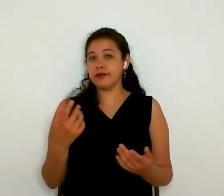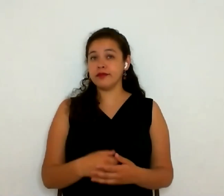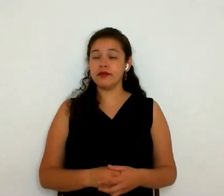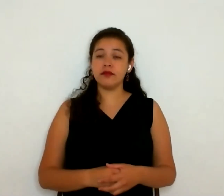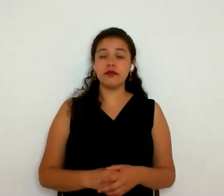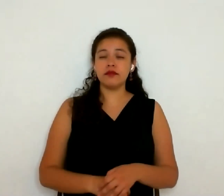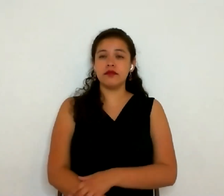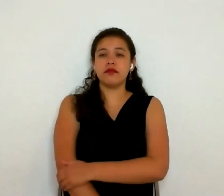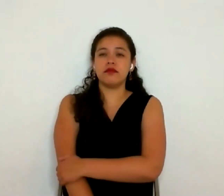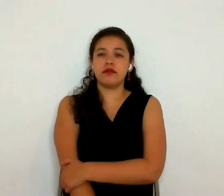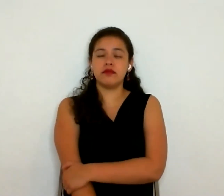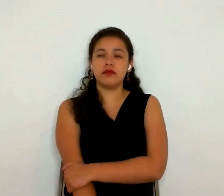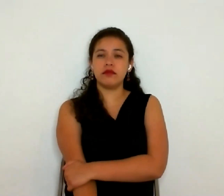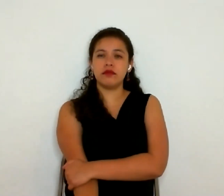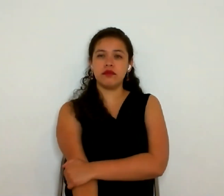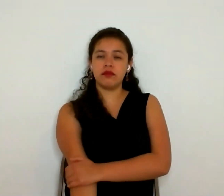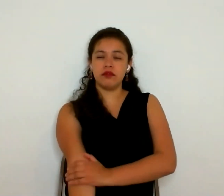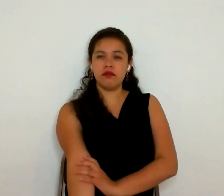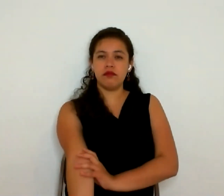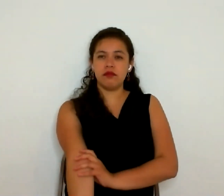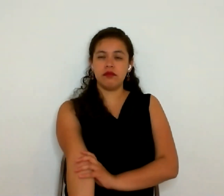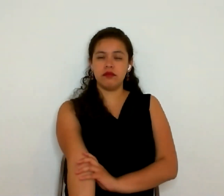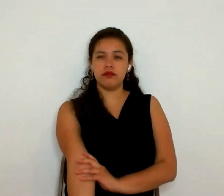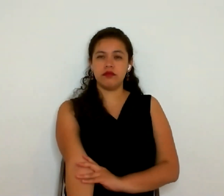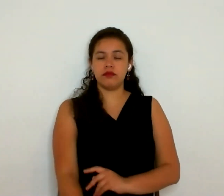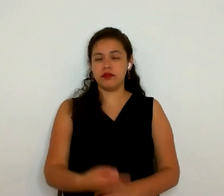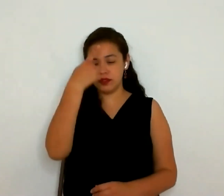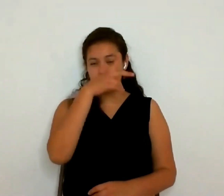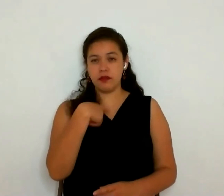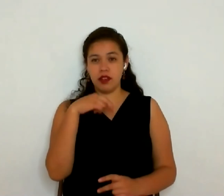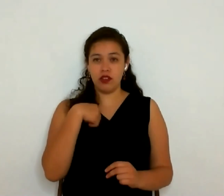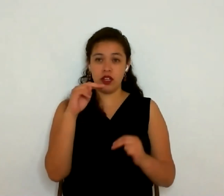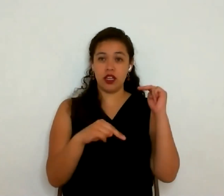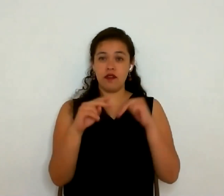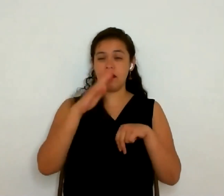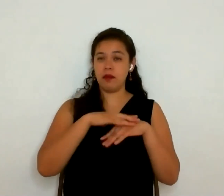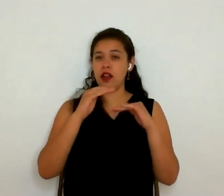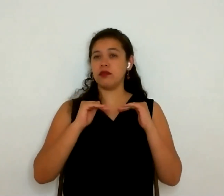y eso va a servir para que yo le clasifique en un nivel más alto